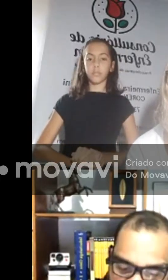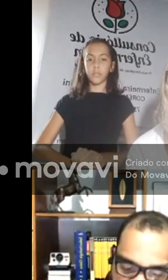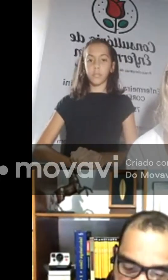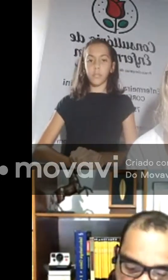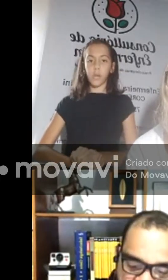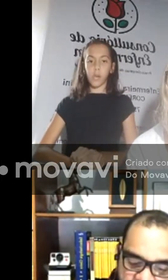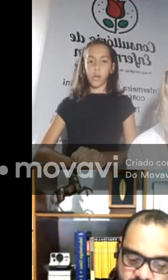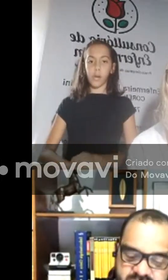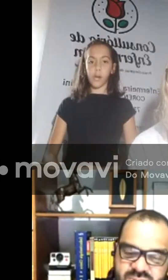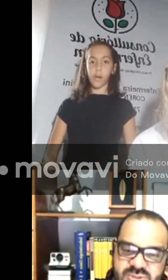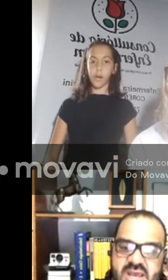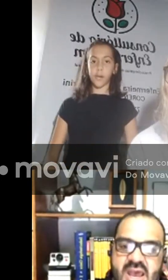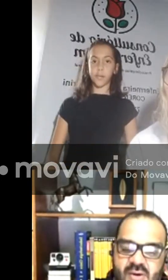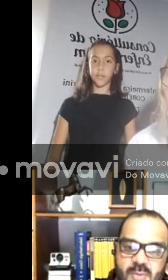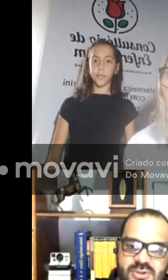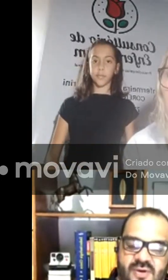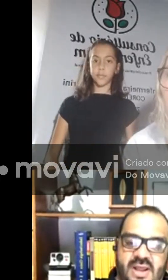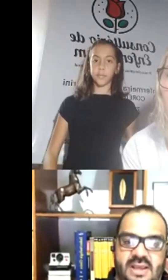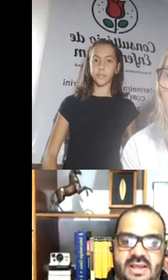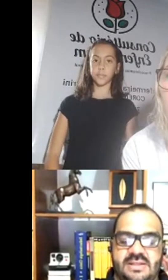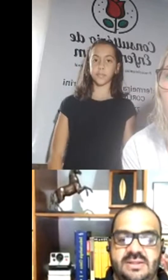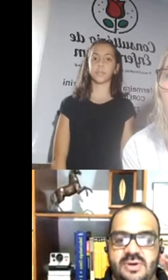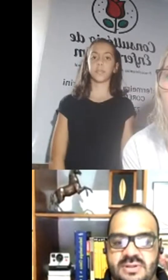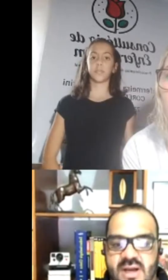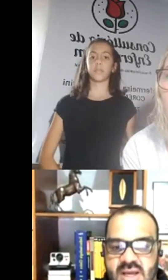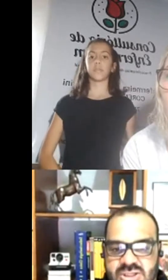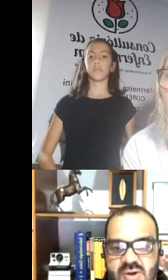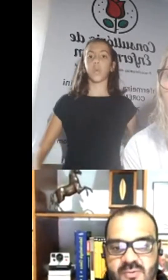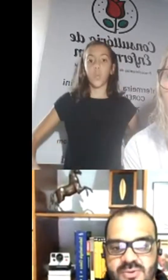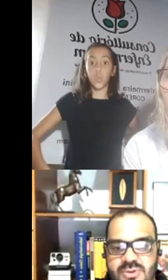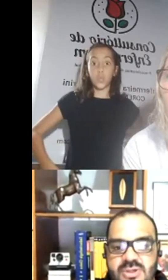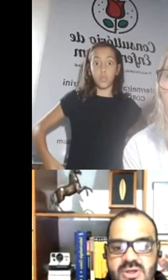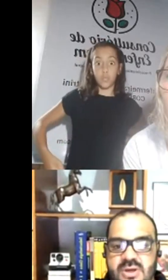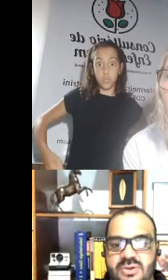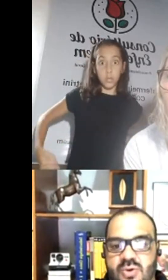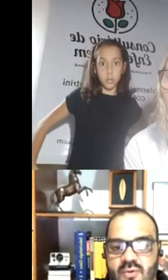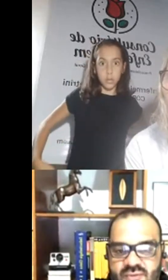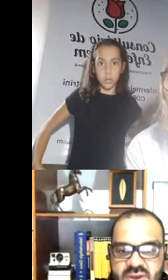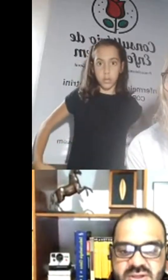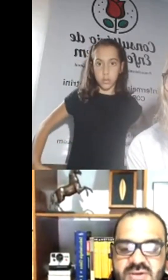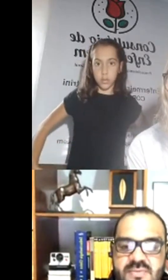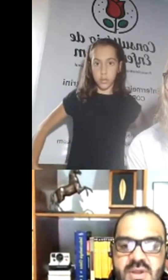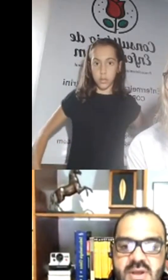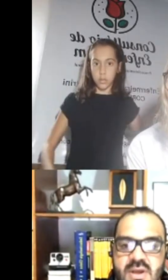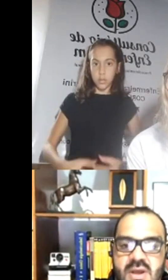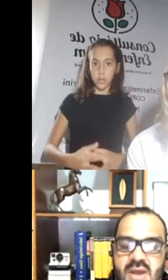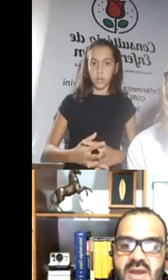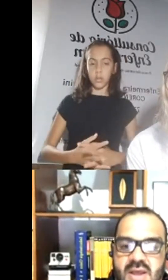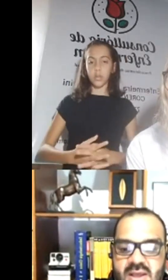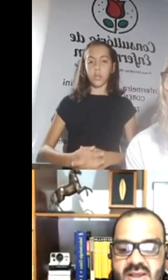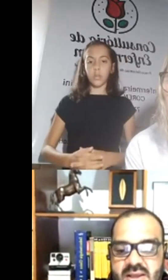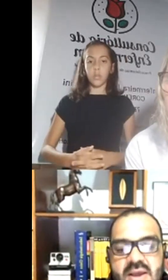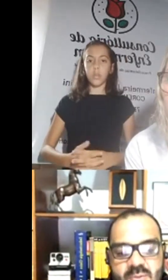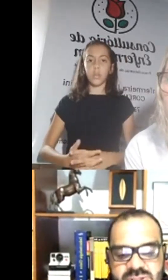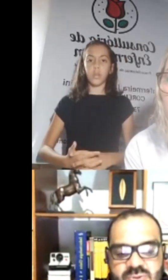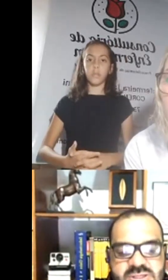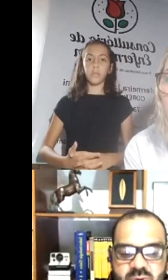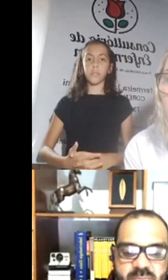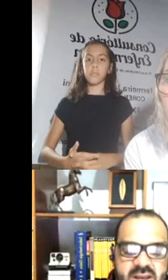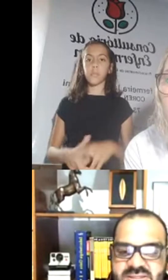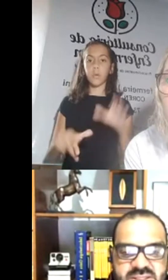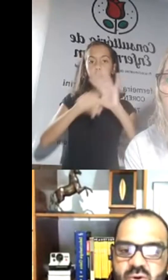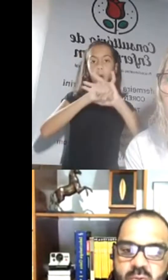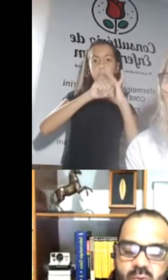Então, os riscos, como eu te falei, na questão de Covid, é uma